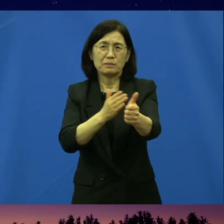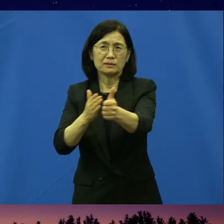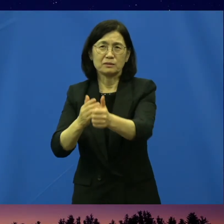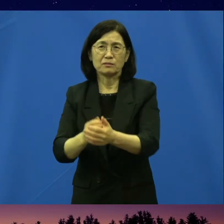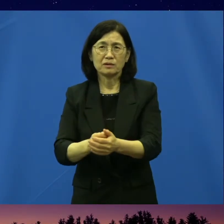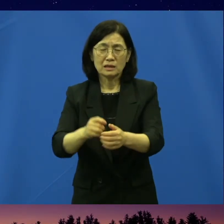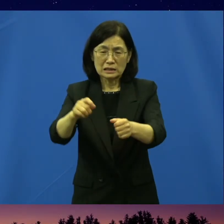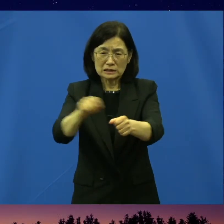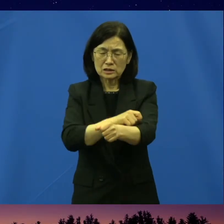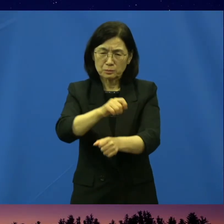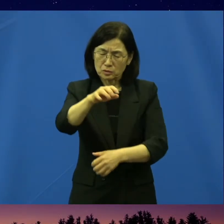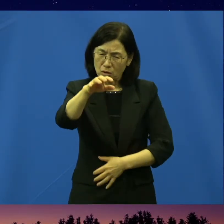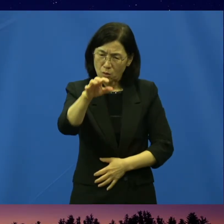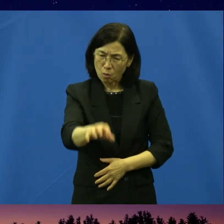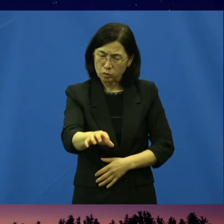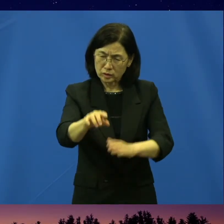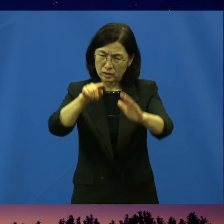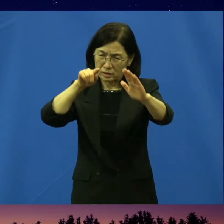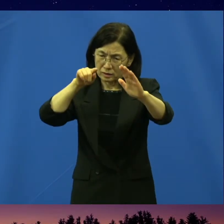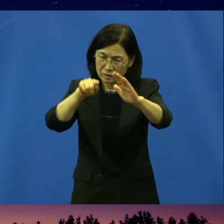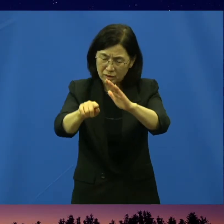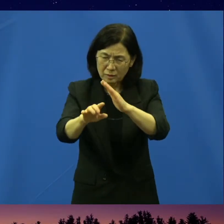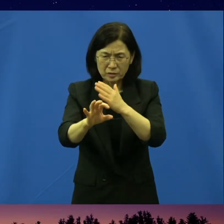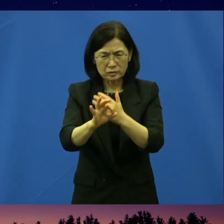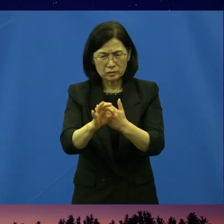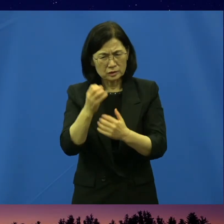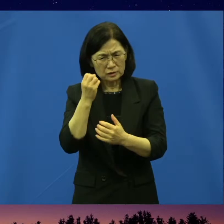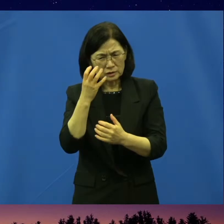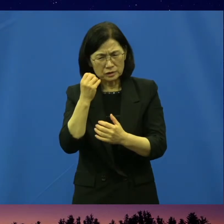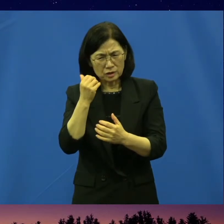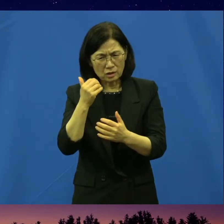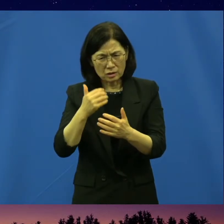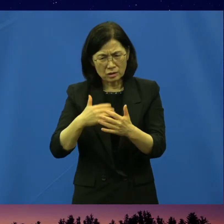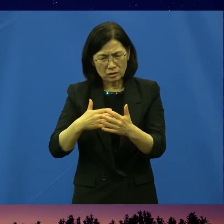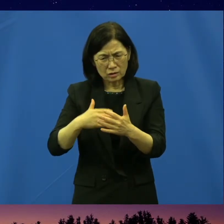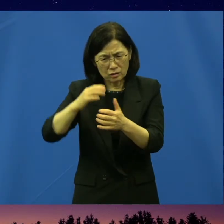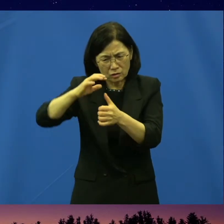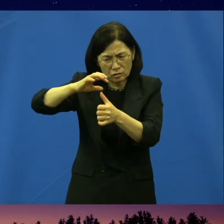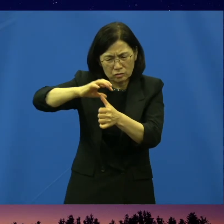특정한 장소에 가면 눌린다는 거예요. 그렇죠? 이게 두려움이 있는 거죠.